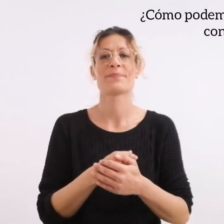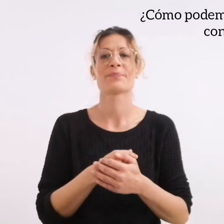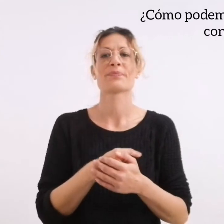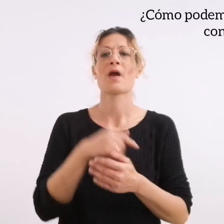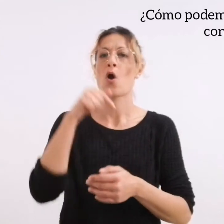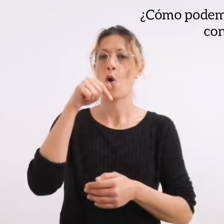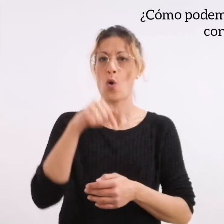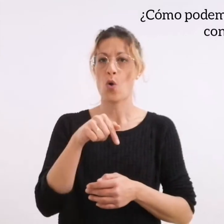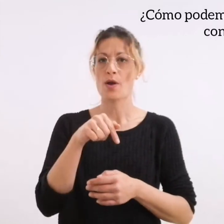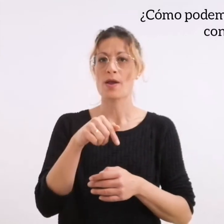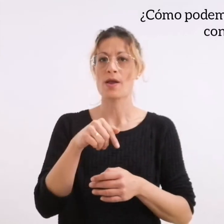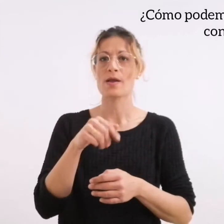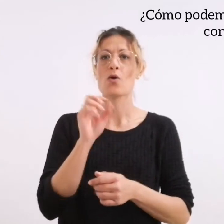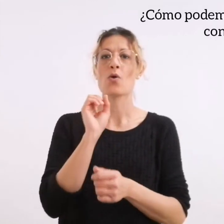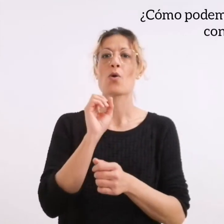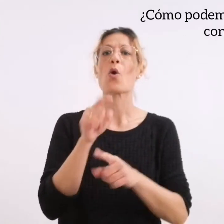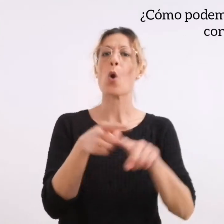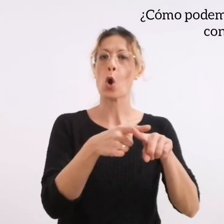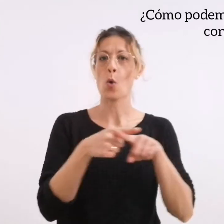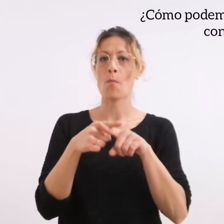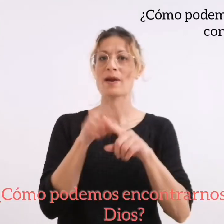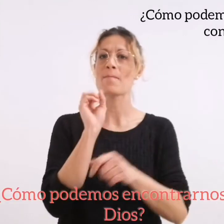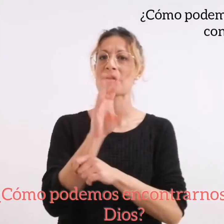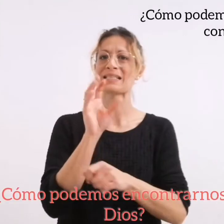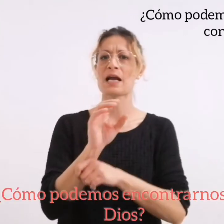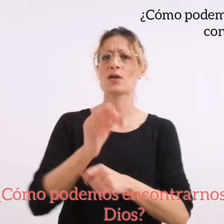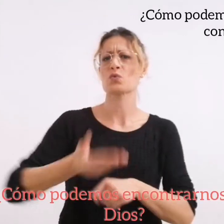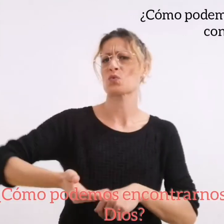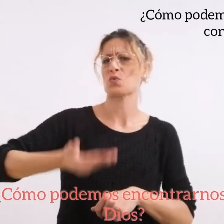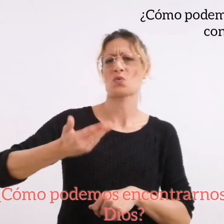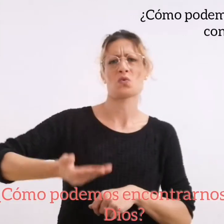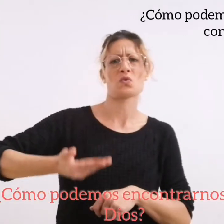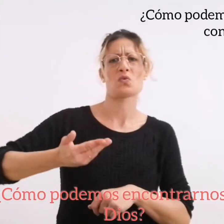muy importante. ¿Cómo podemos encontrarnos con Dios?